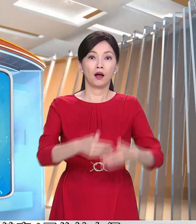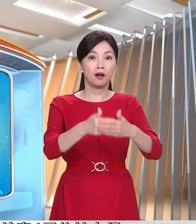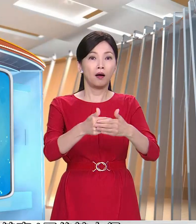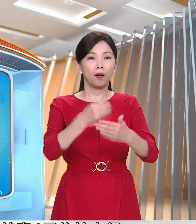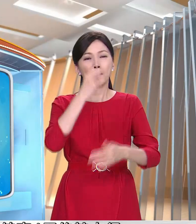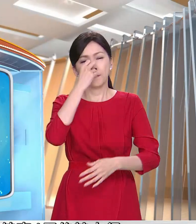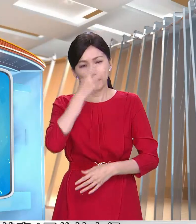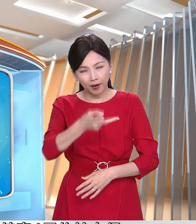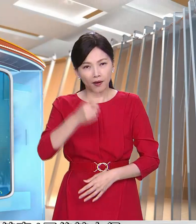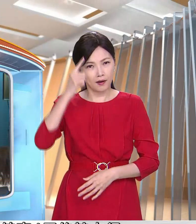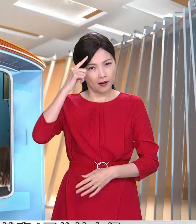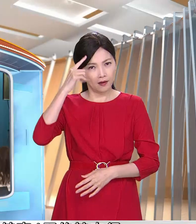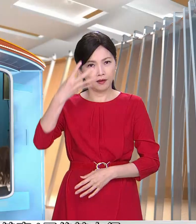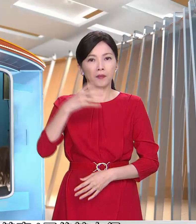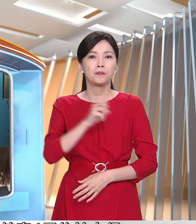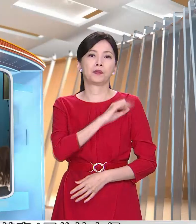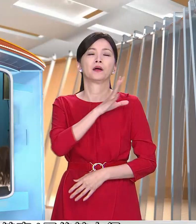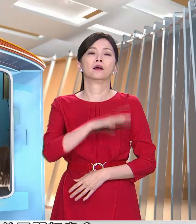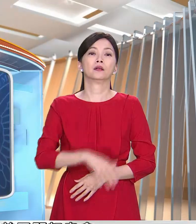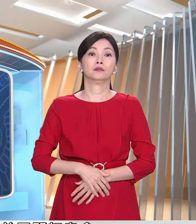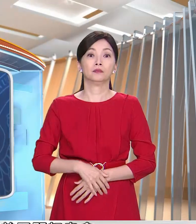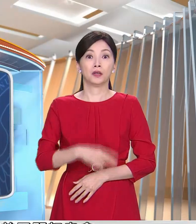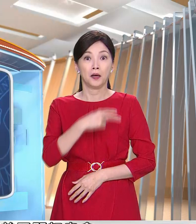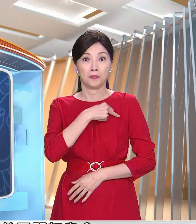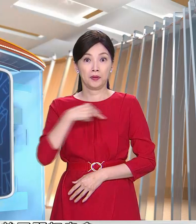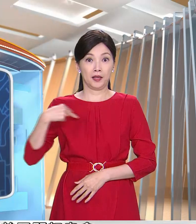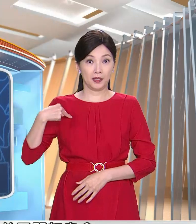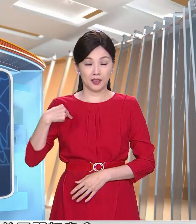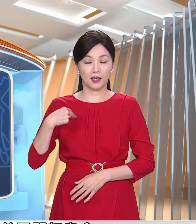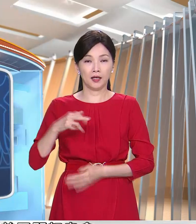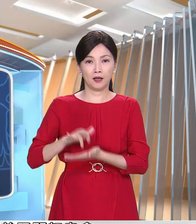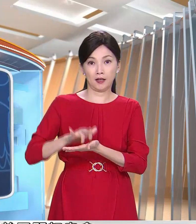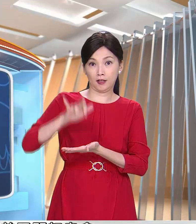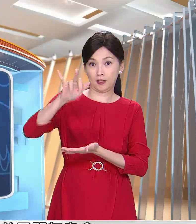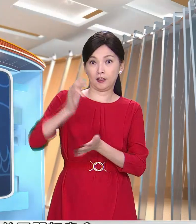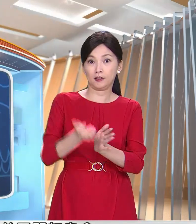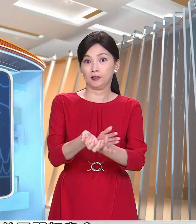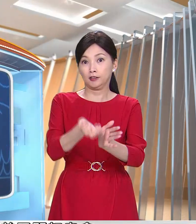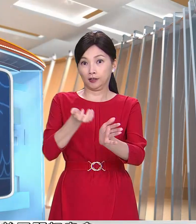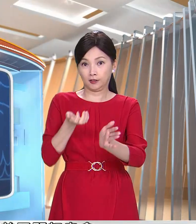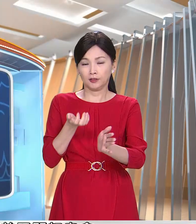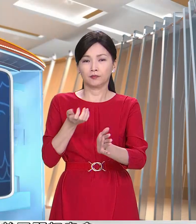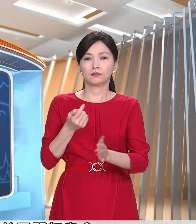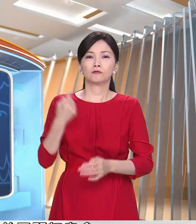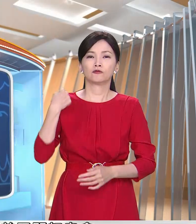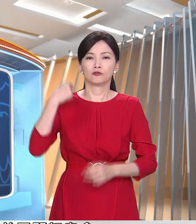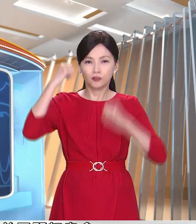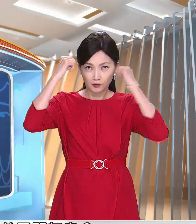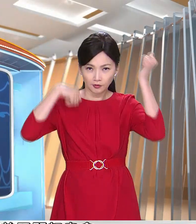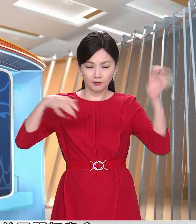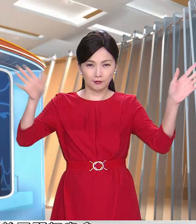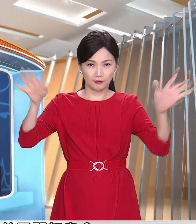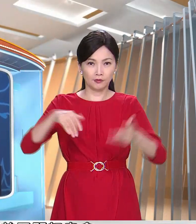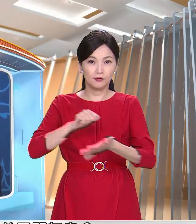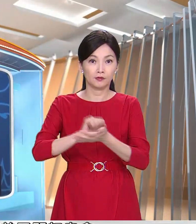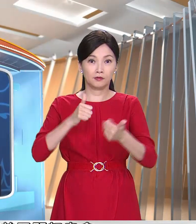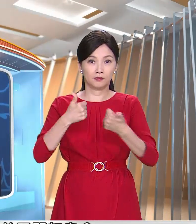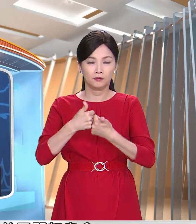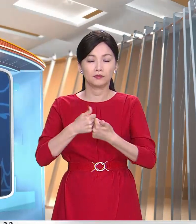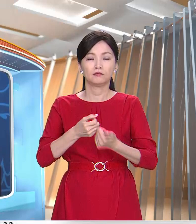束了4天的访中行，昨天中午离开北京前召开了记者会，